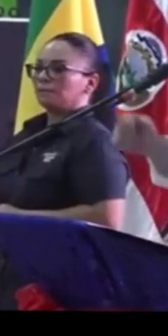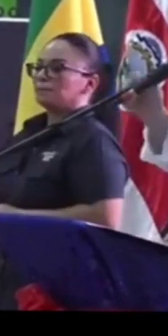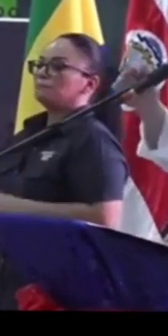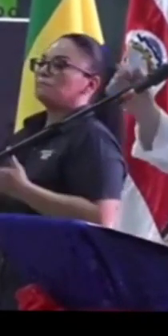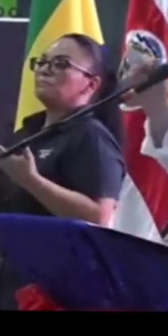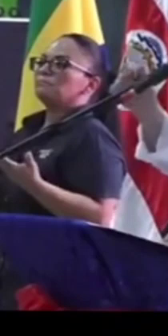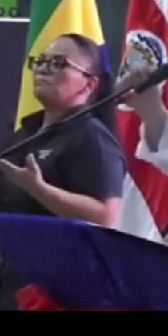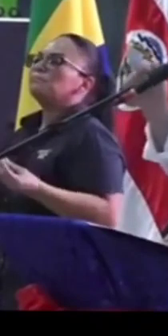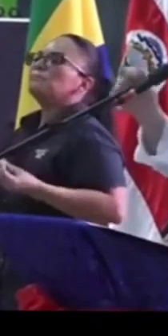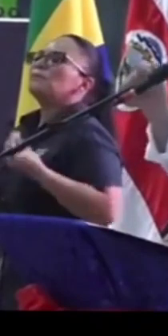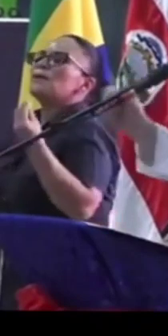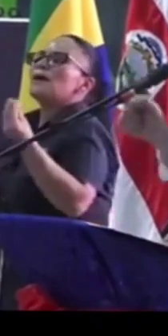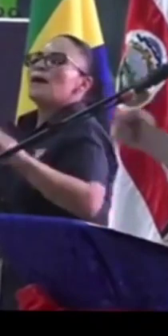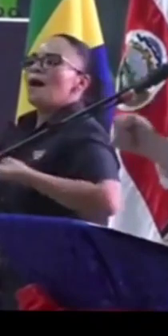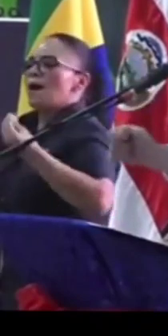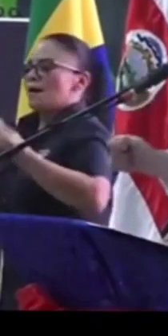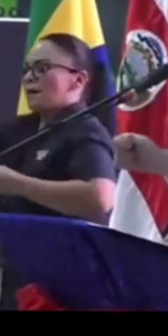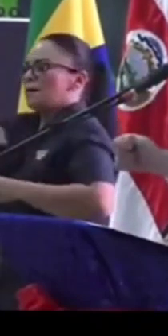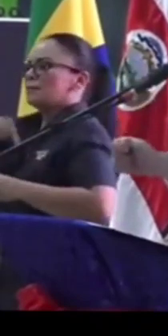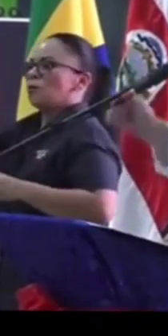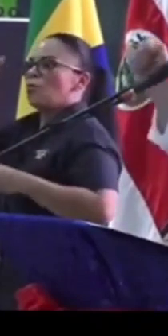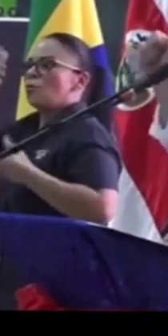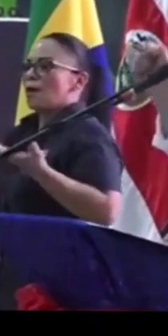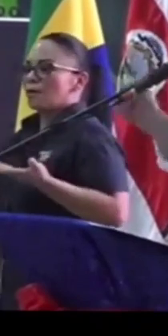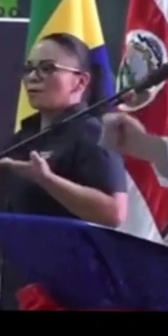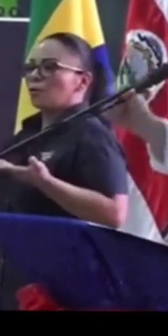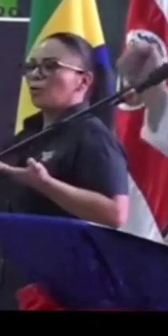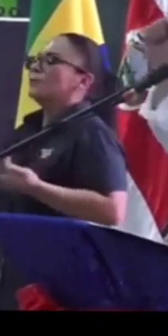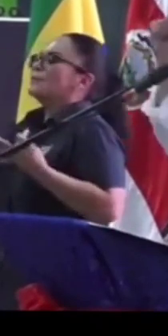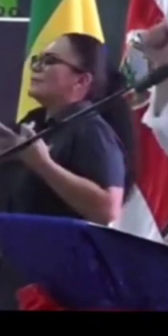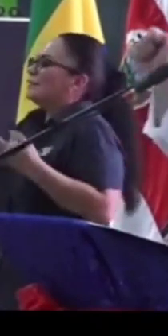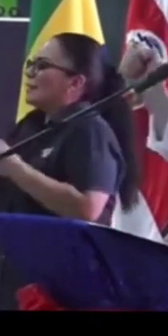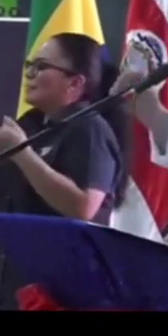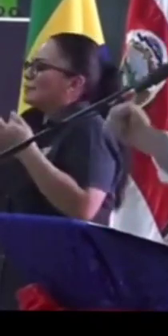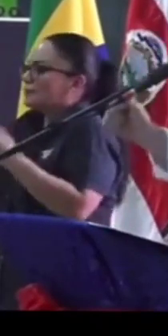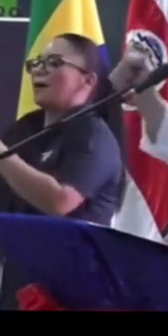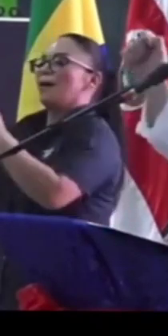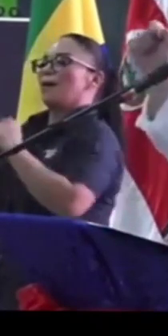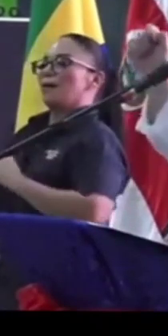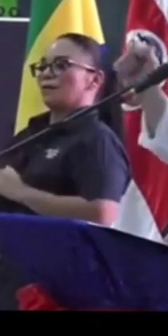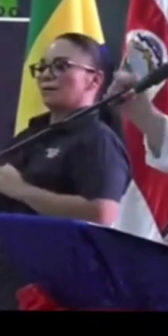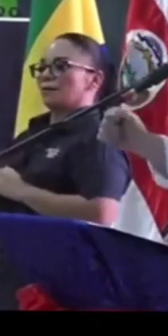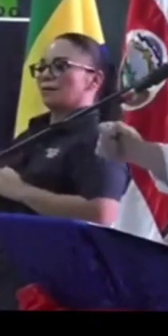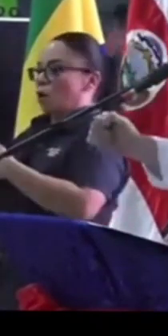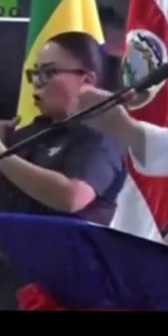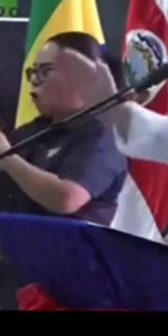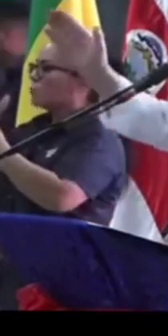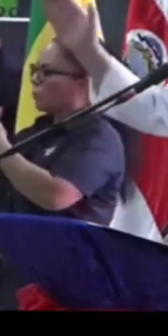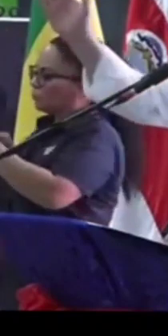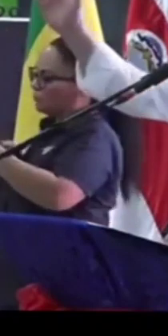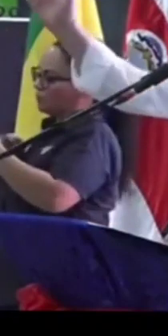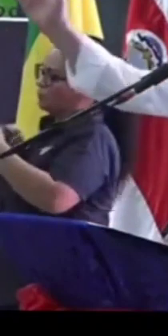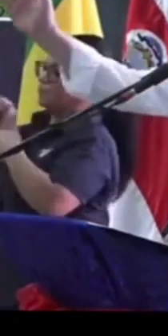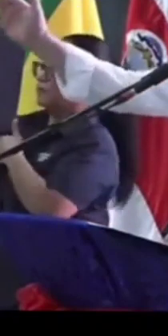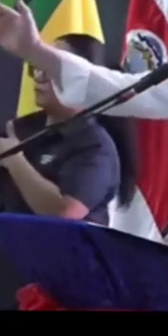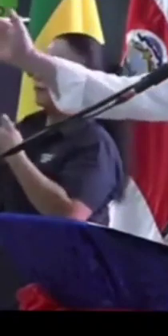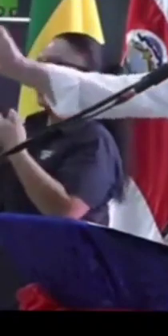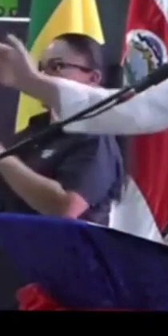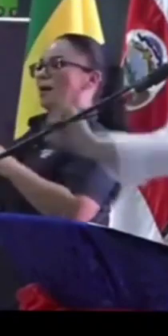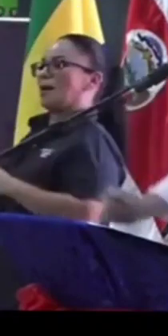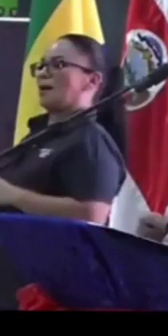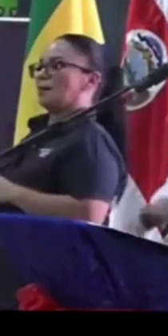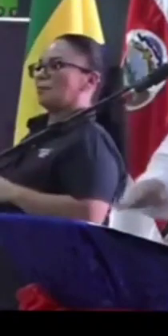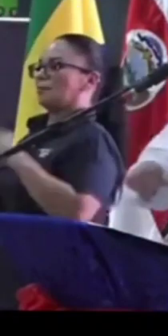qué hace este gobierno tratar de brincarse los obstáculos extender